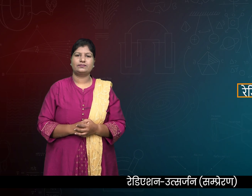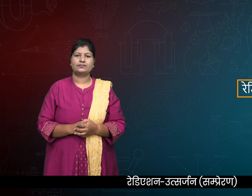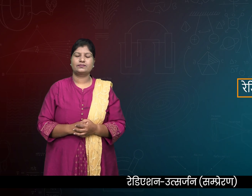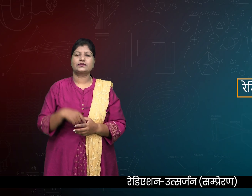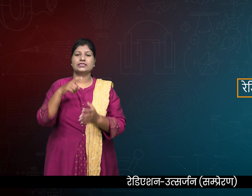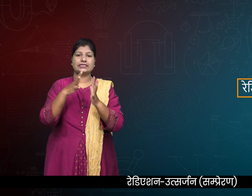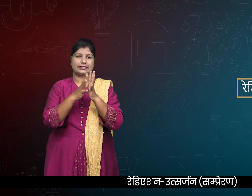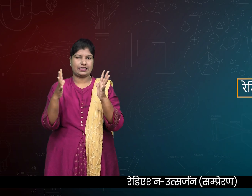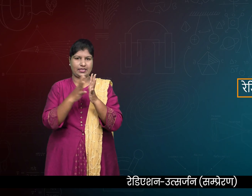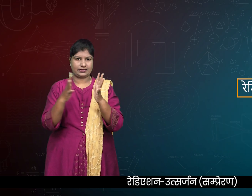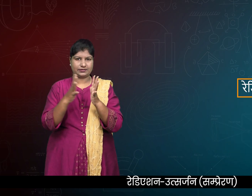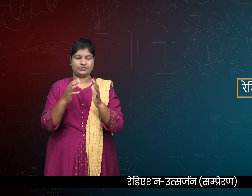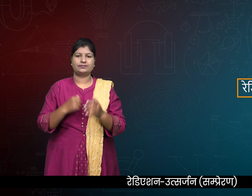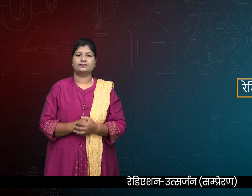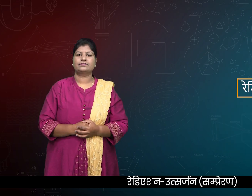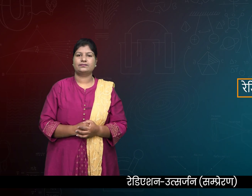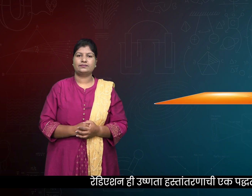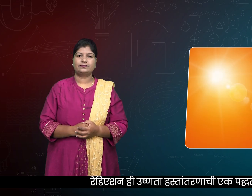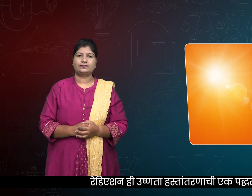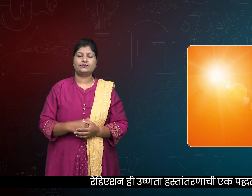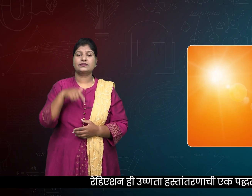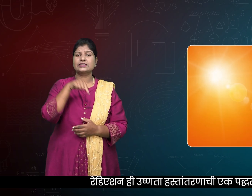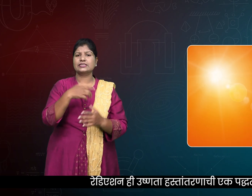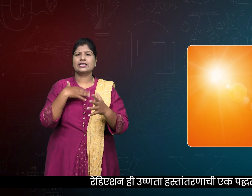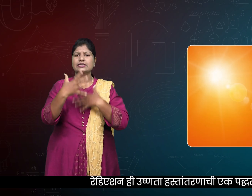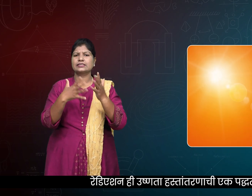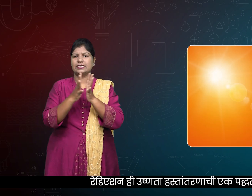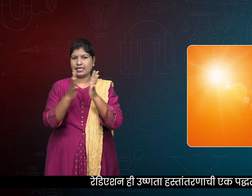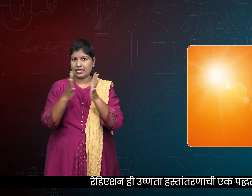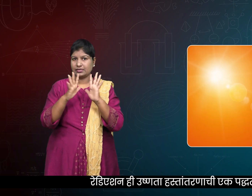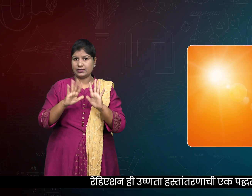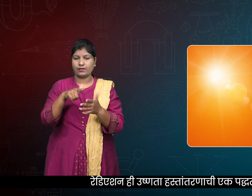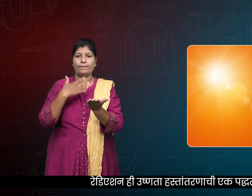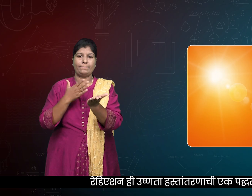रेडिएशन उत्सर्जन संप्रेरण. रेडिएशन ही उष्णता हस्तांतरणाची एक पद्धत आहे